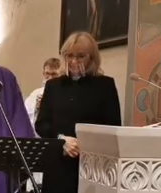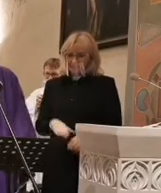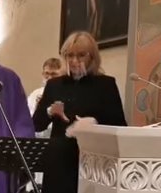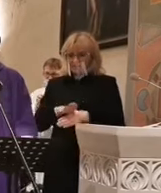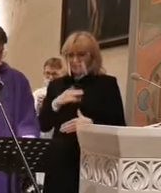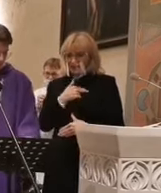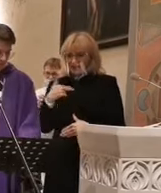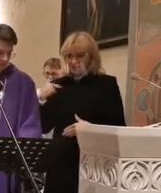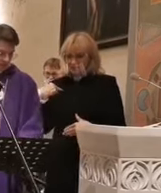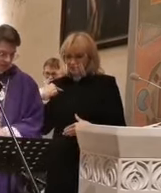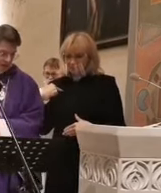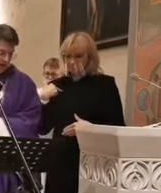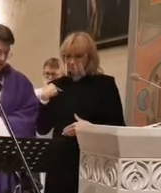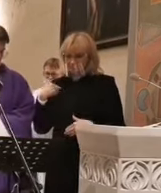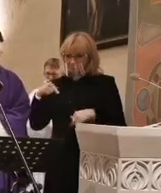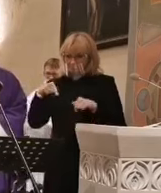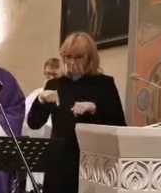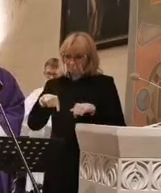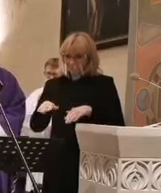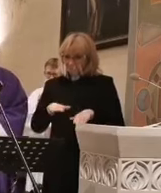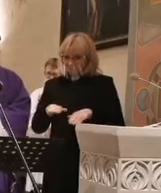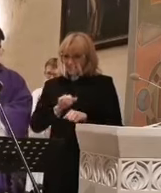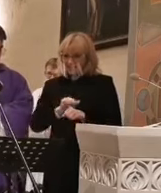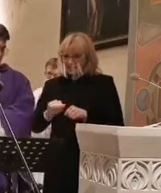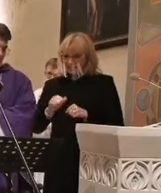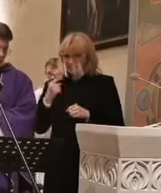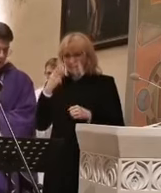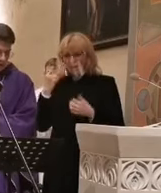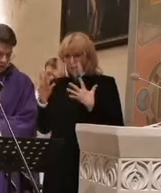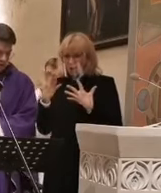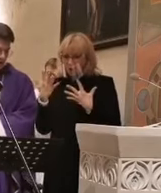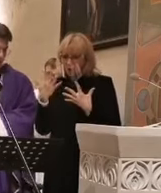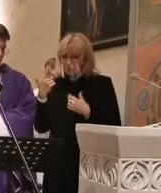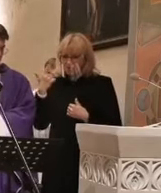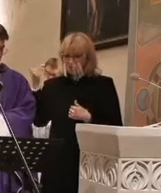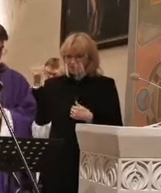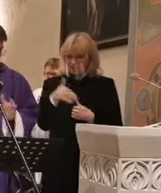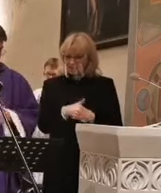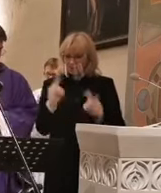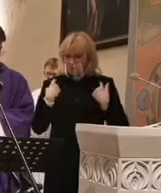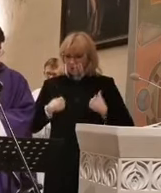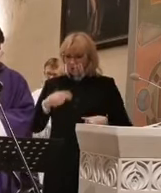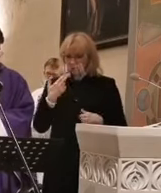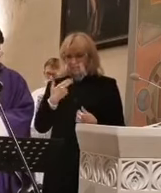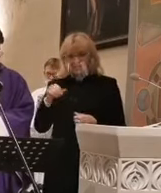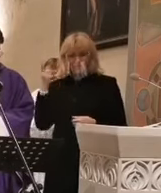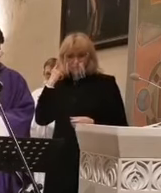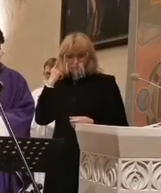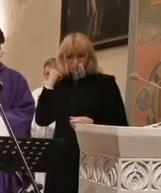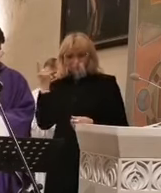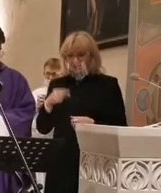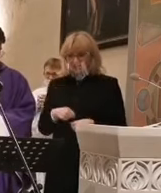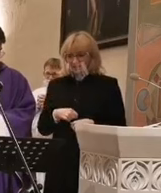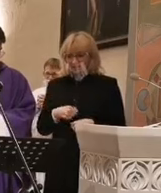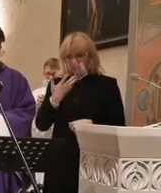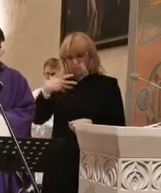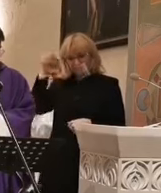Ci sono circa 2000 persone sorte nel nostro apostolato.